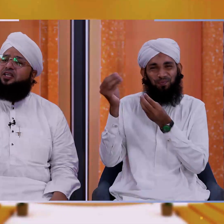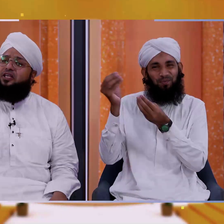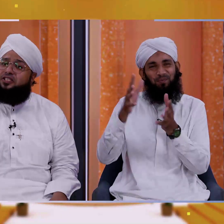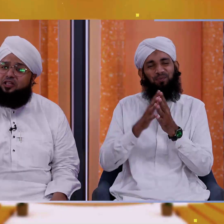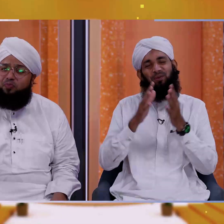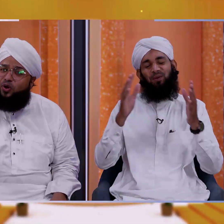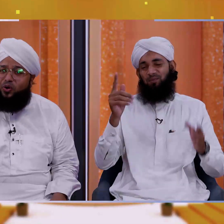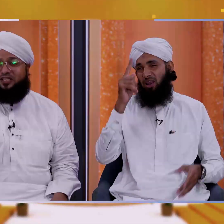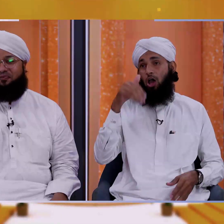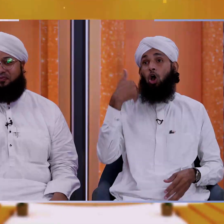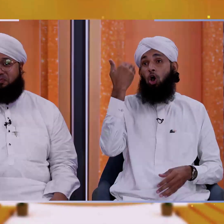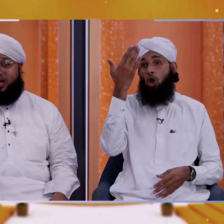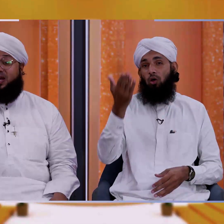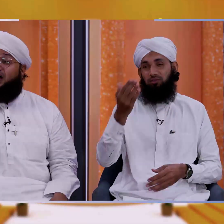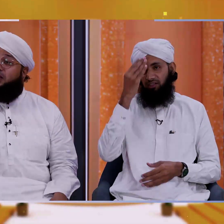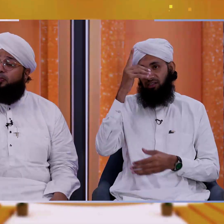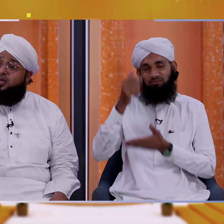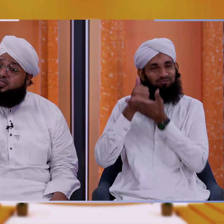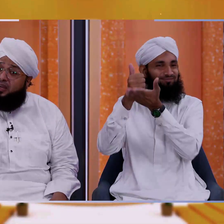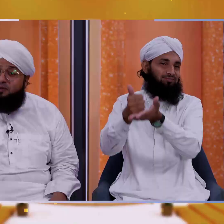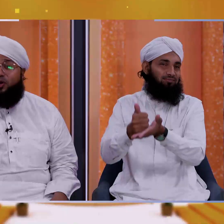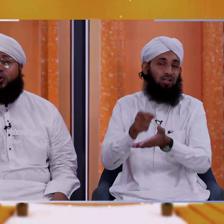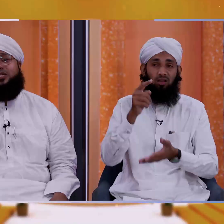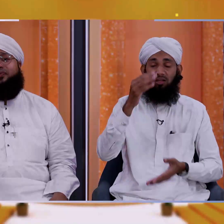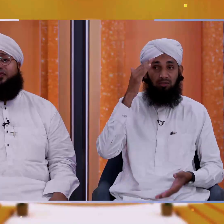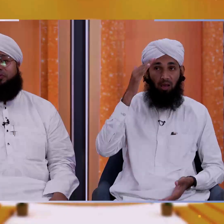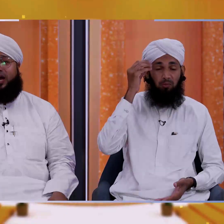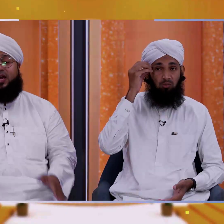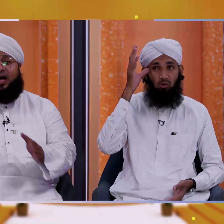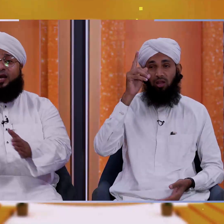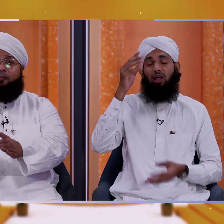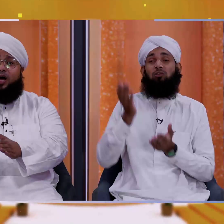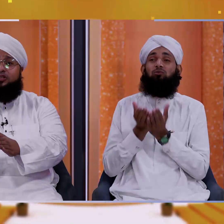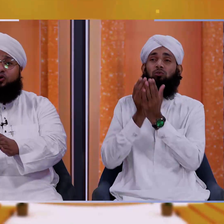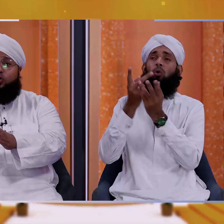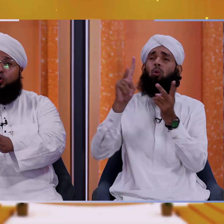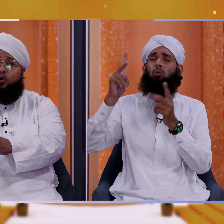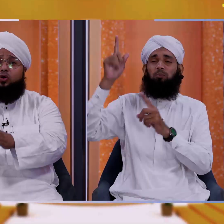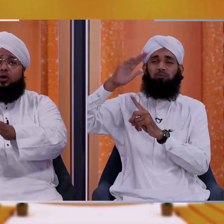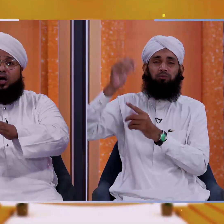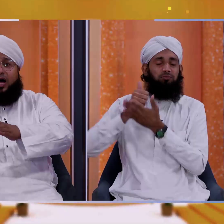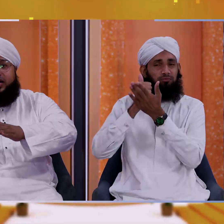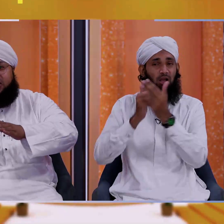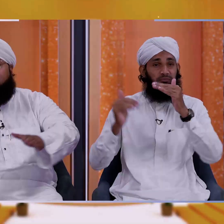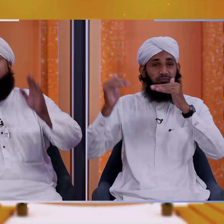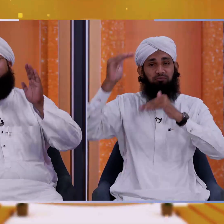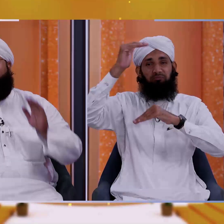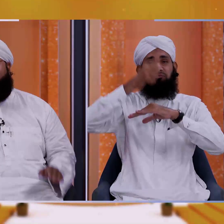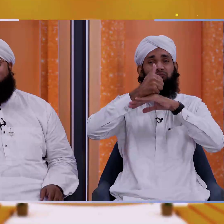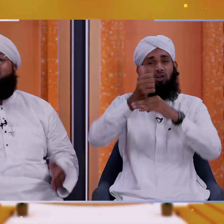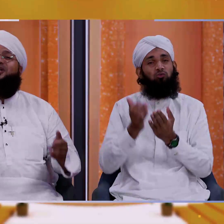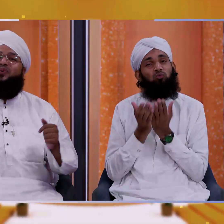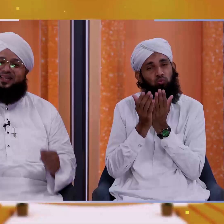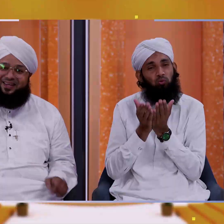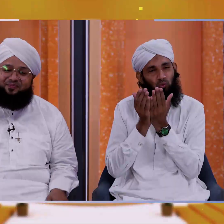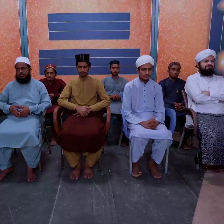پاک اس کی عزت میں اور اضافہ فرمائے، اللہ پاک اس کے علم میں اور اضافہ فرمائے، اللہ پاک اس کو اور آگے ترقی عطا فرمائے،